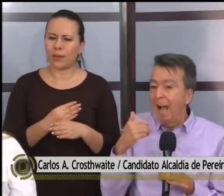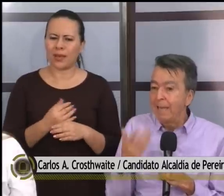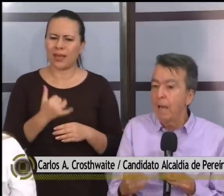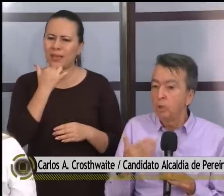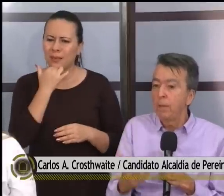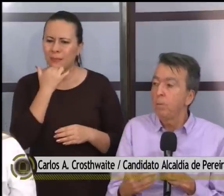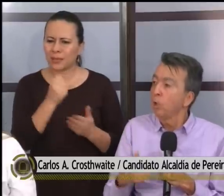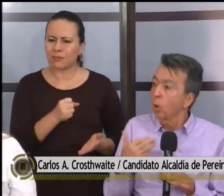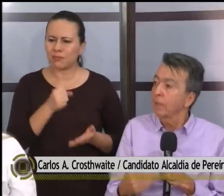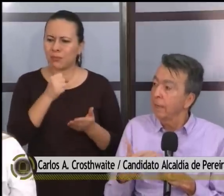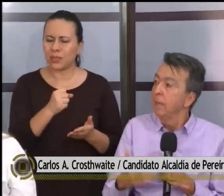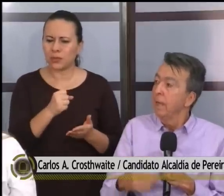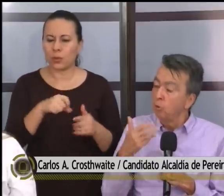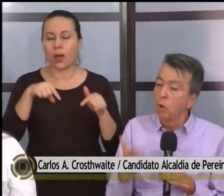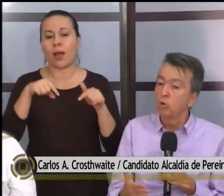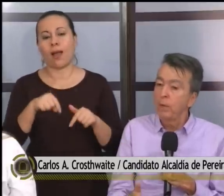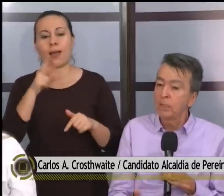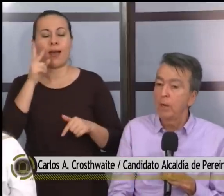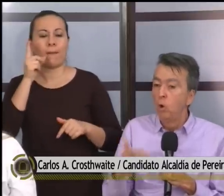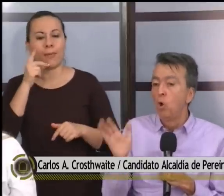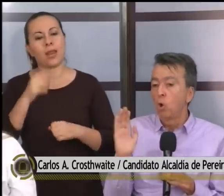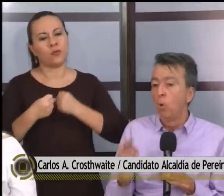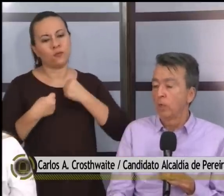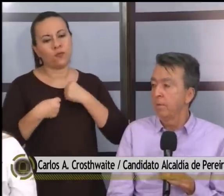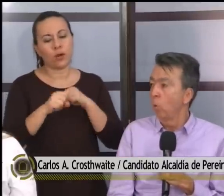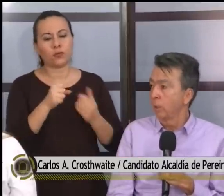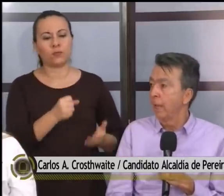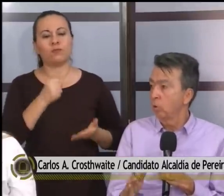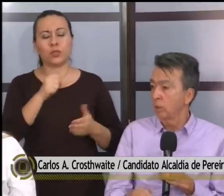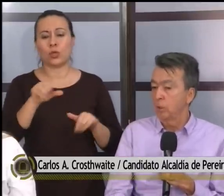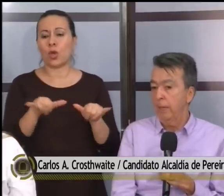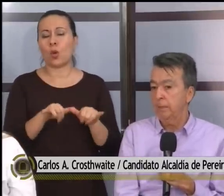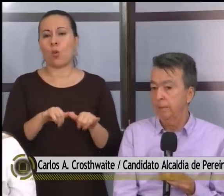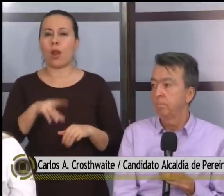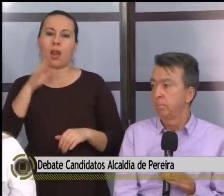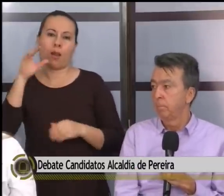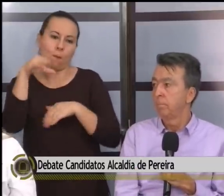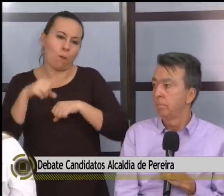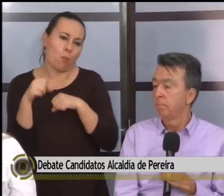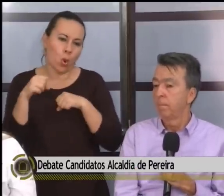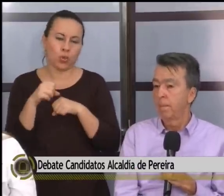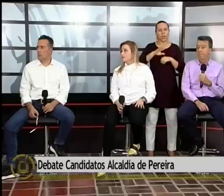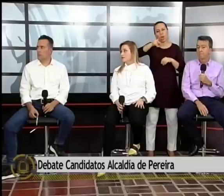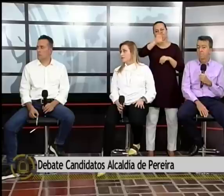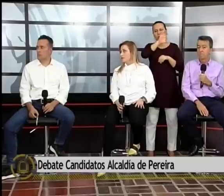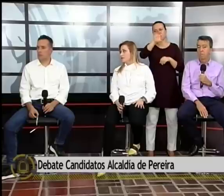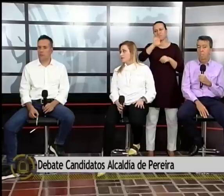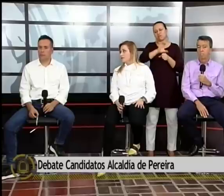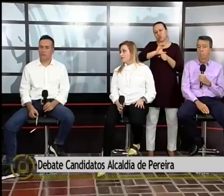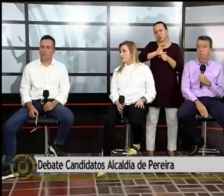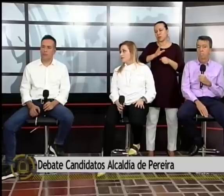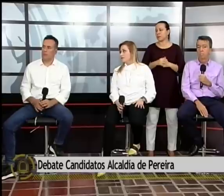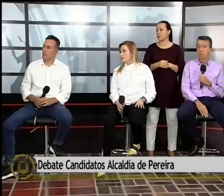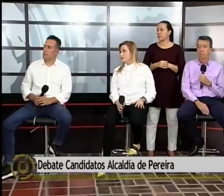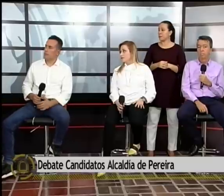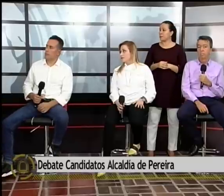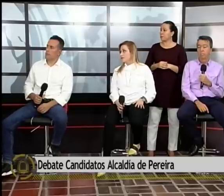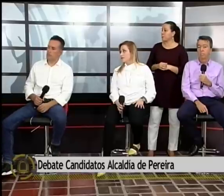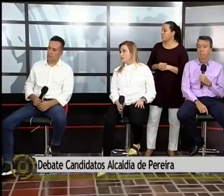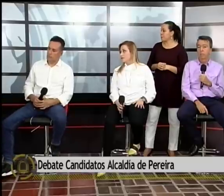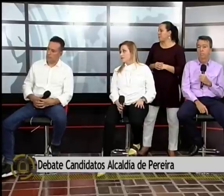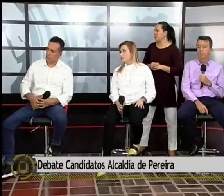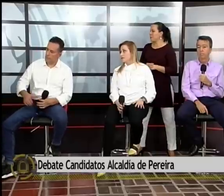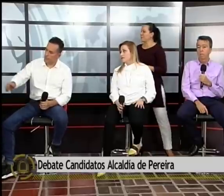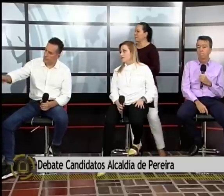Entonces, ahí al municipio le toca hacer esfuerzo financiero como lo hacen Bogotá y en otras ciudades. Mauricio Salazar, tome